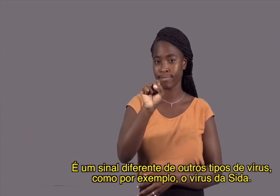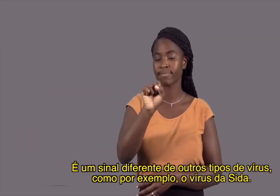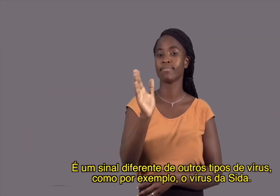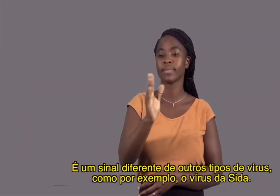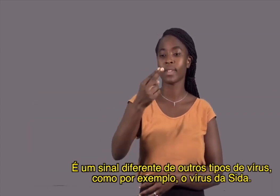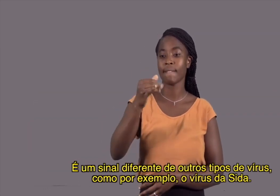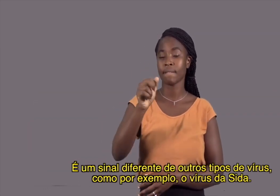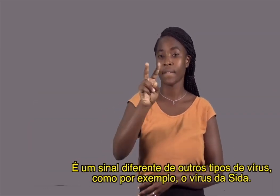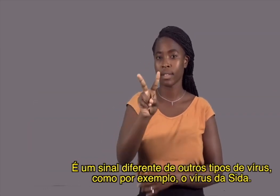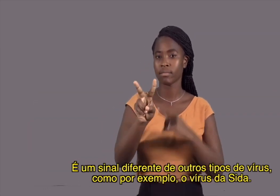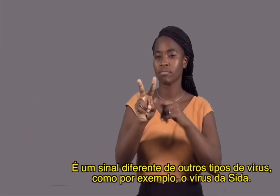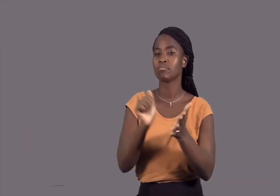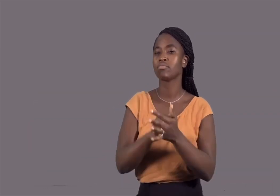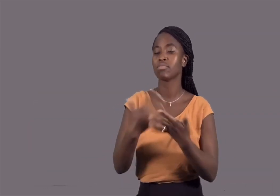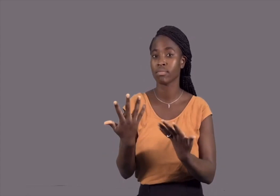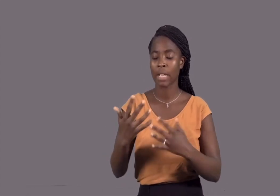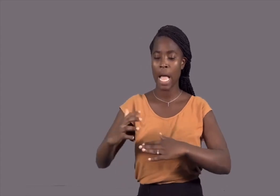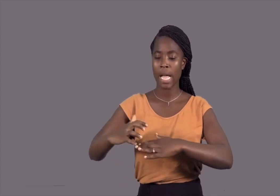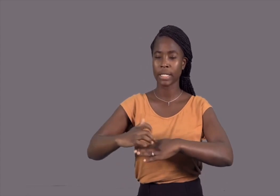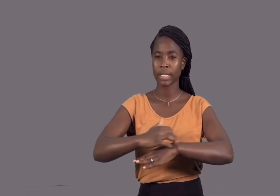exemplo, o vírus da SIDA.